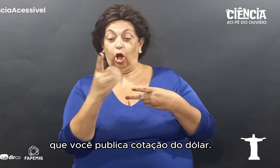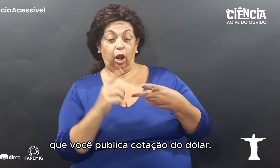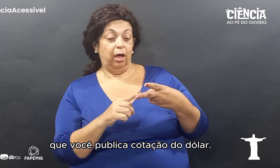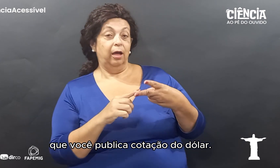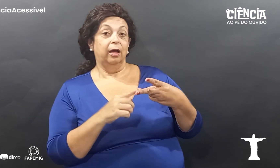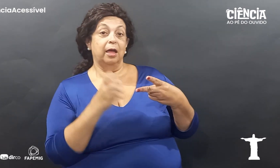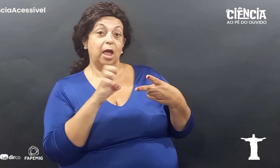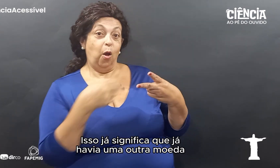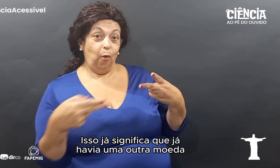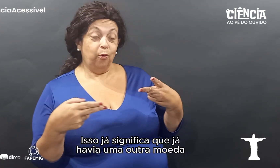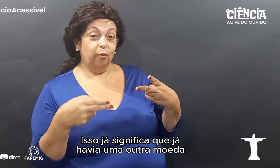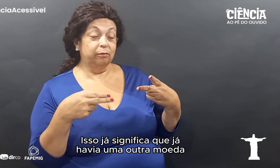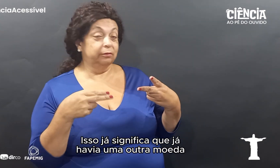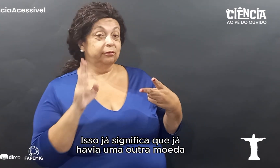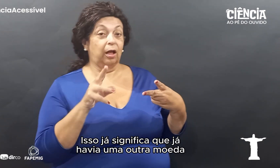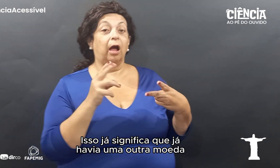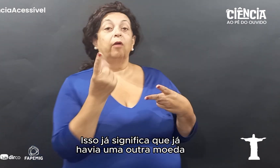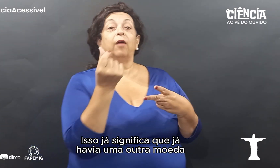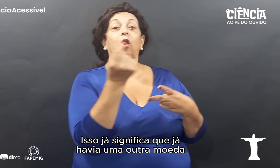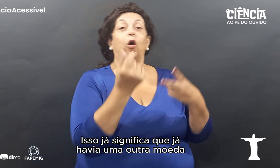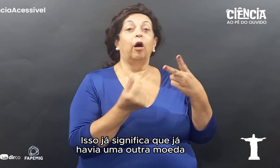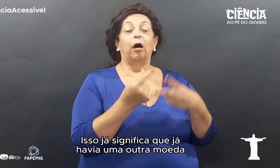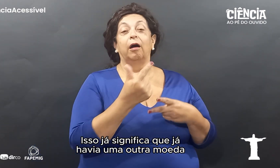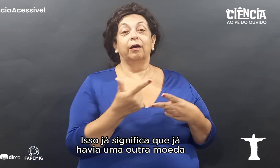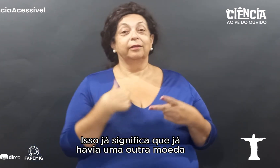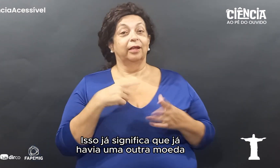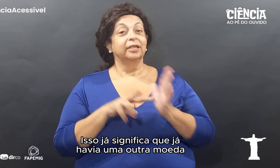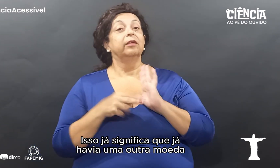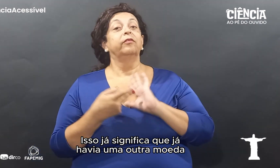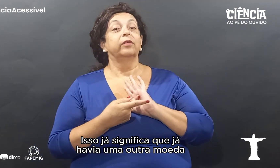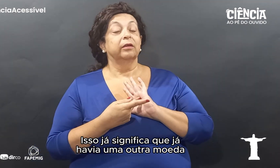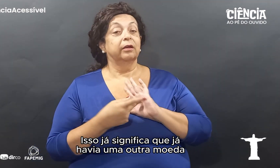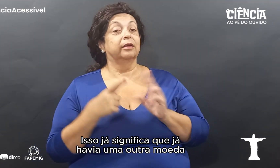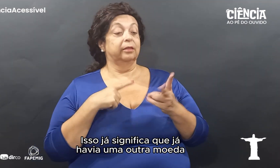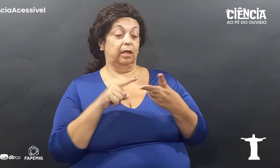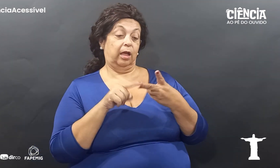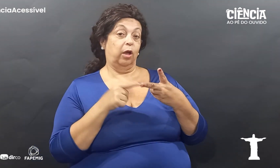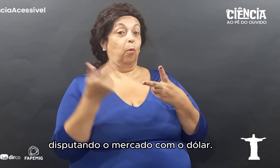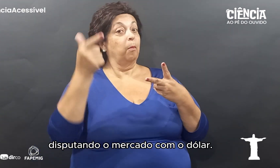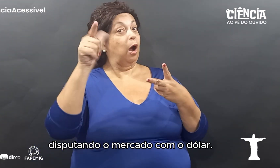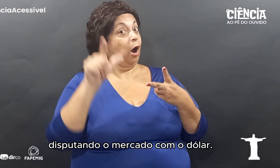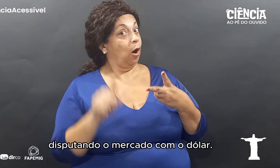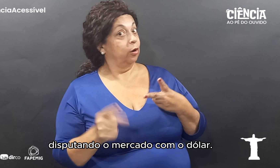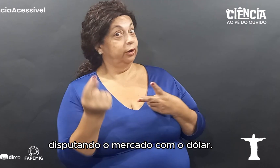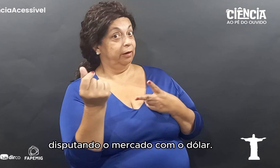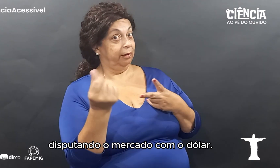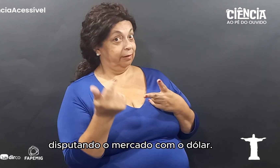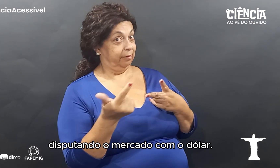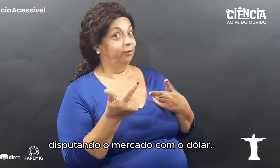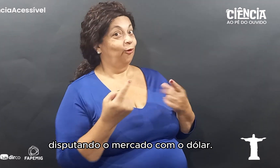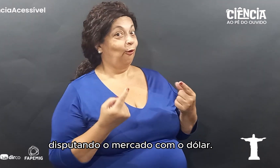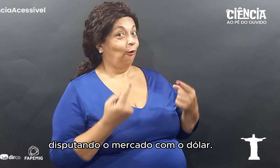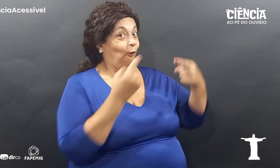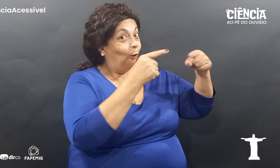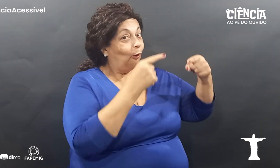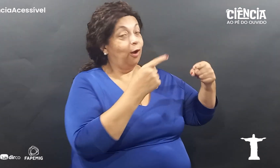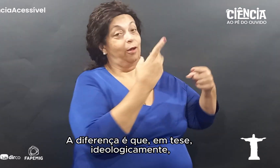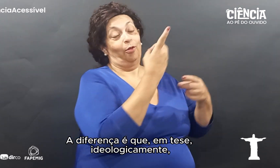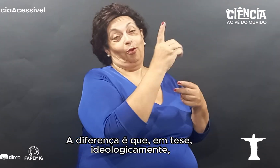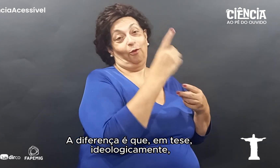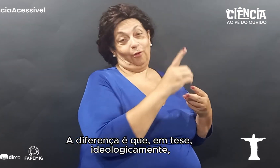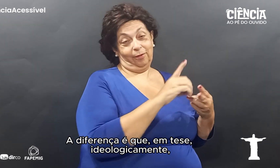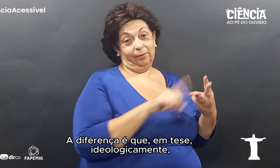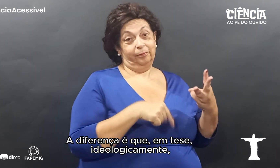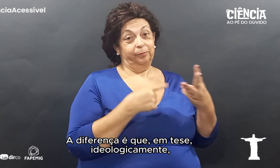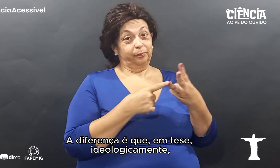publica a cotação do dólar. Isso já significa que já havia uma outra moeda disputando o mercado com o dólar.